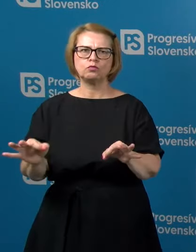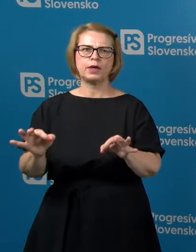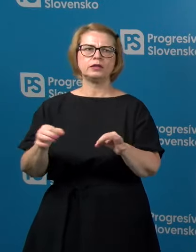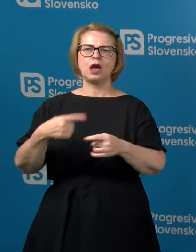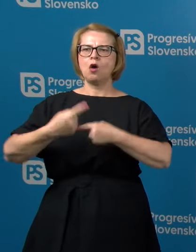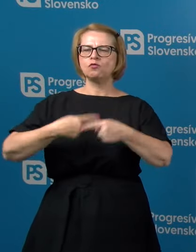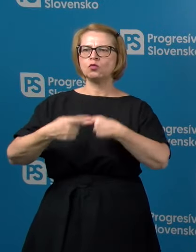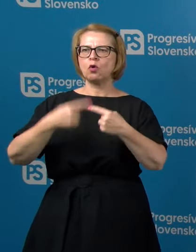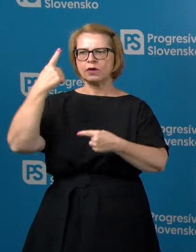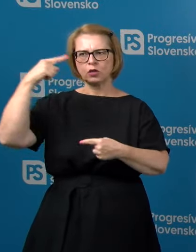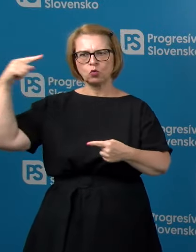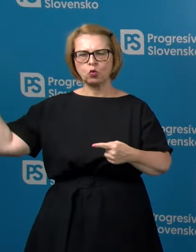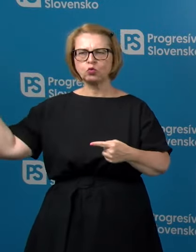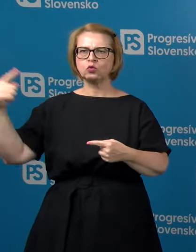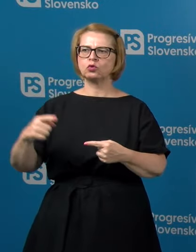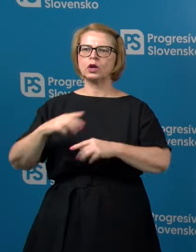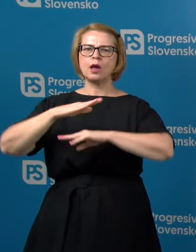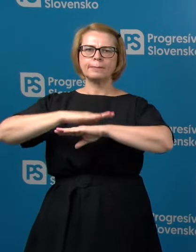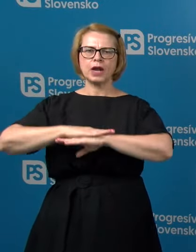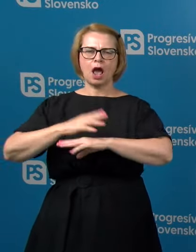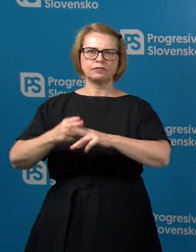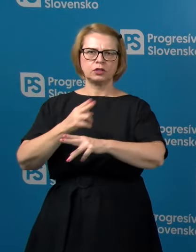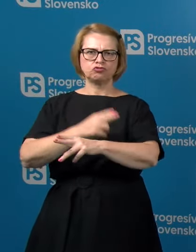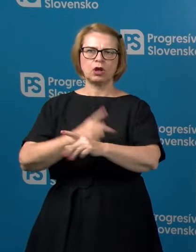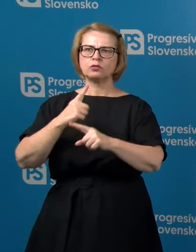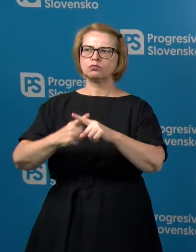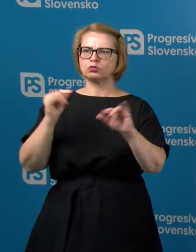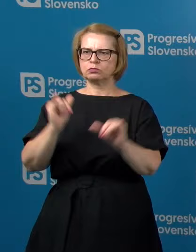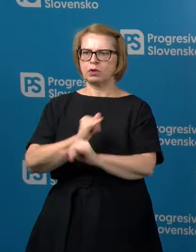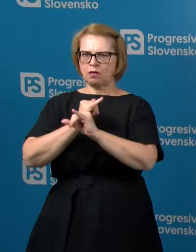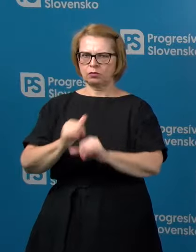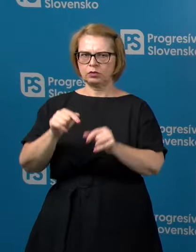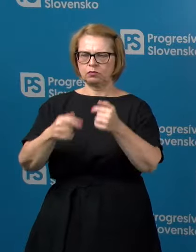na fungovanie kultúry, ale aj na právny štát a spravodlivosť na Slovensku.